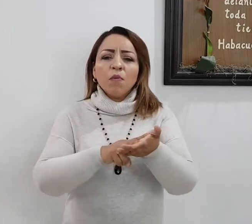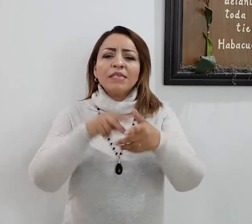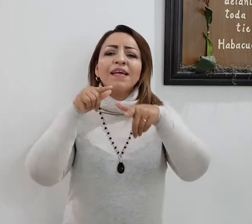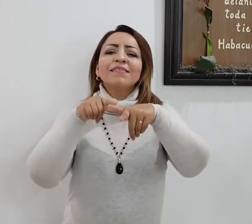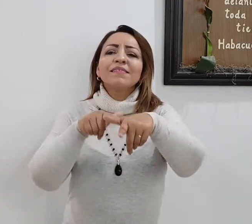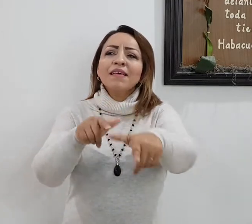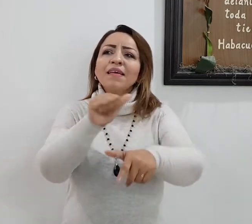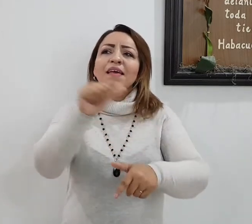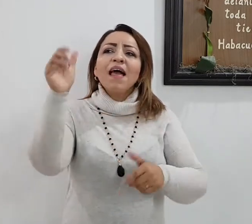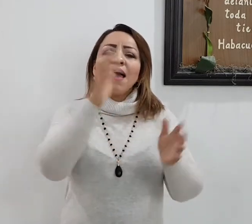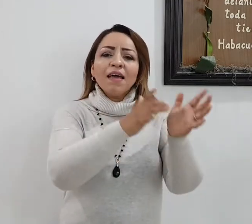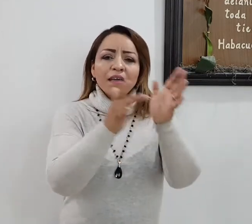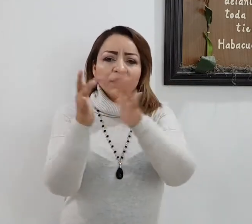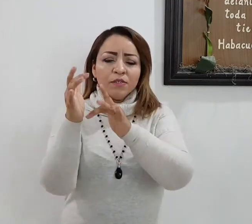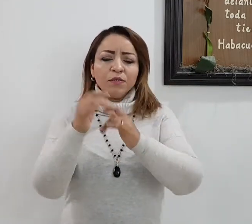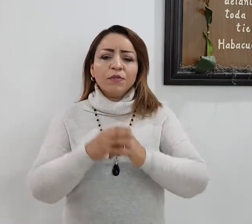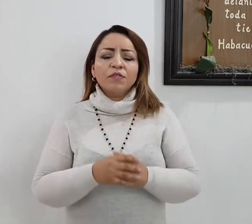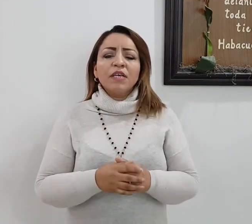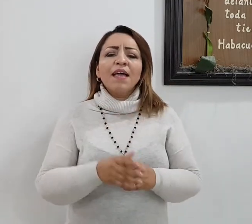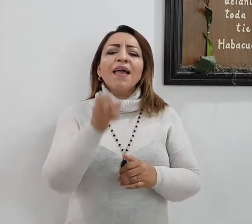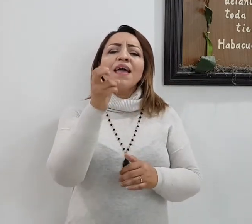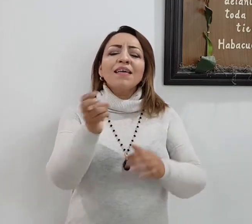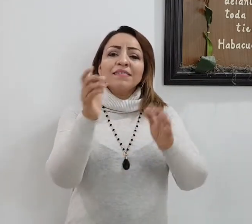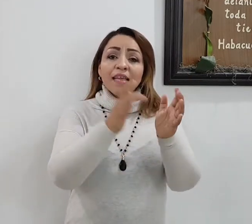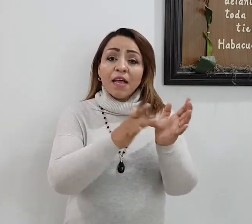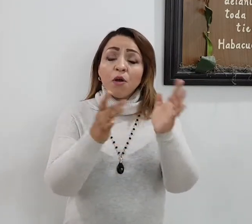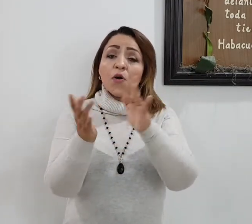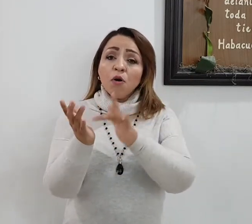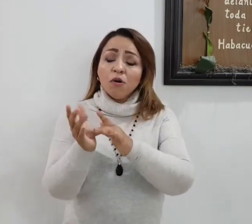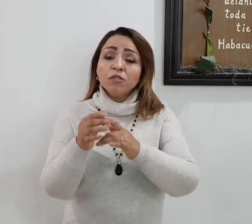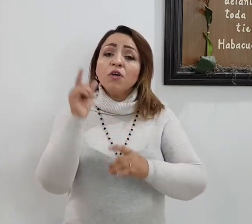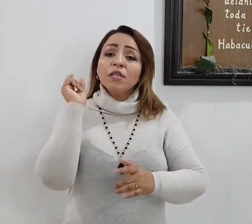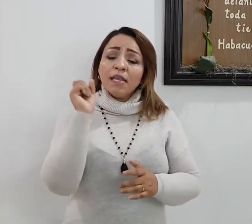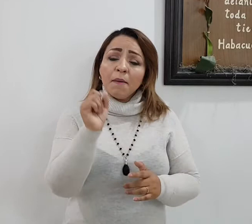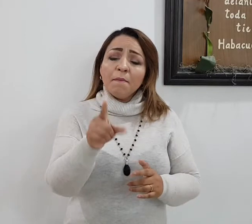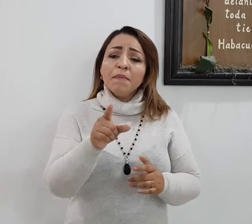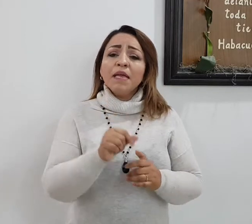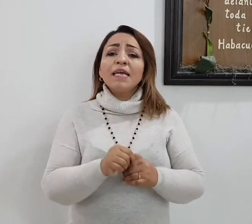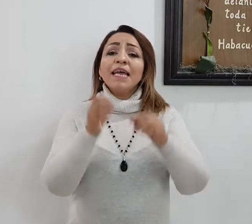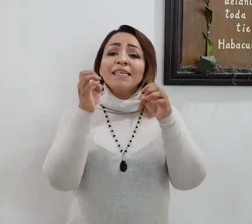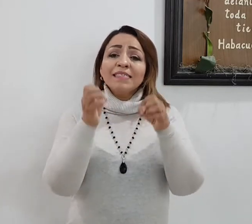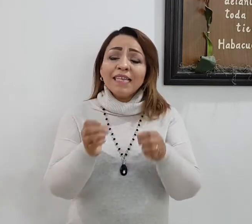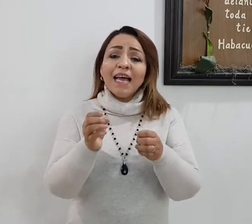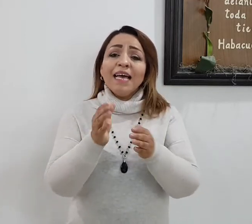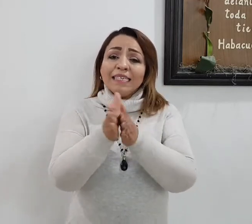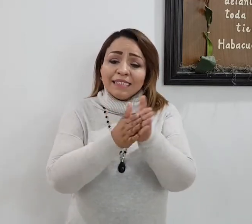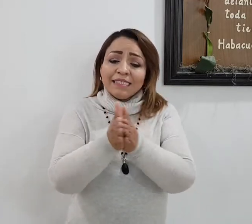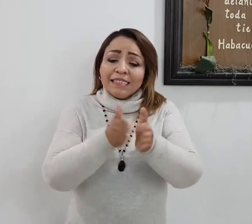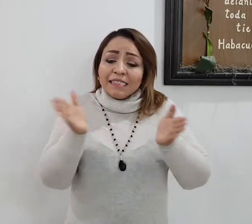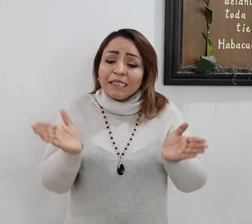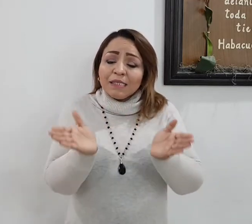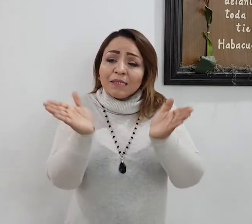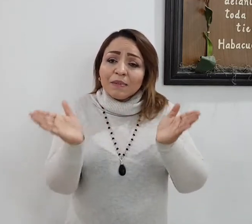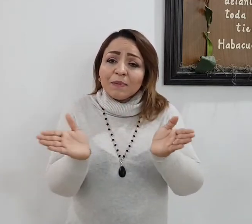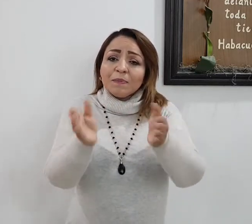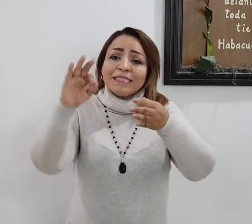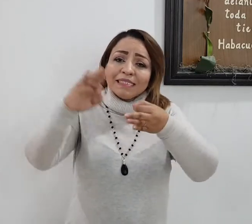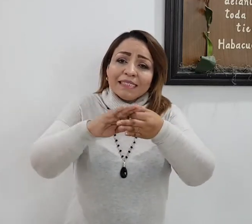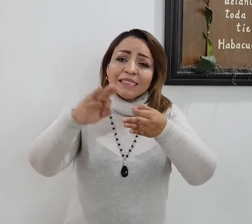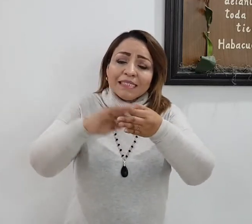Jesús. En ese costo, hermanos, también estaba la perseverancia. Y veíamos que cuando al menos